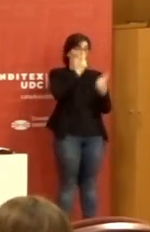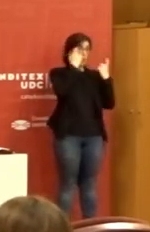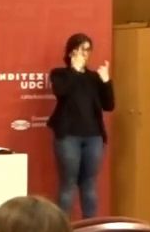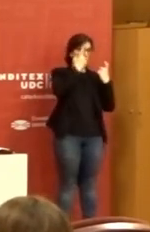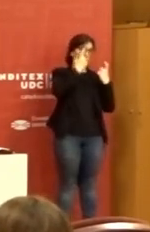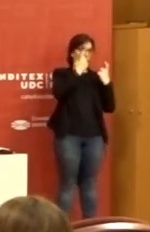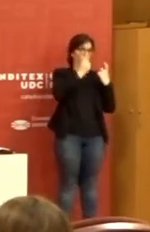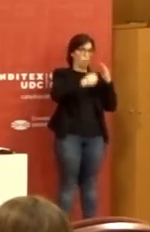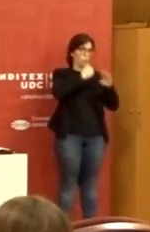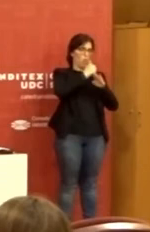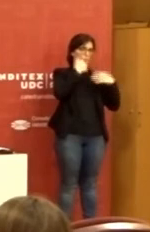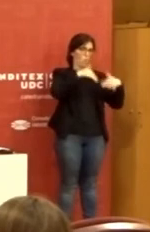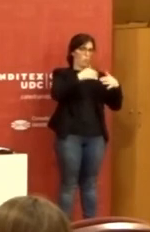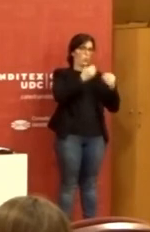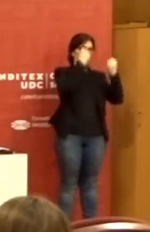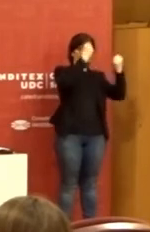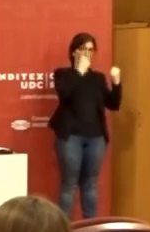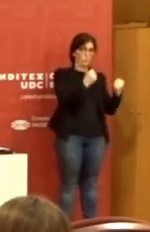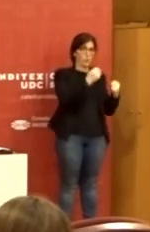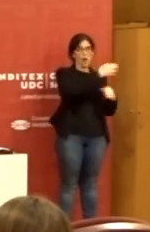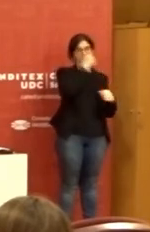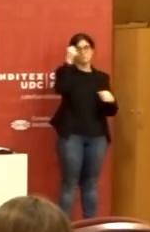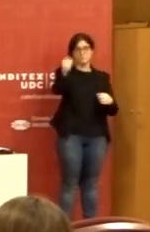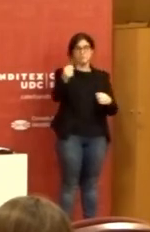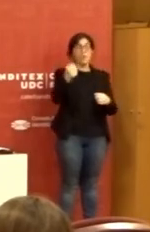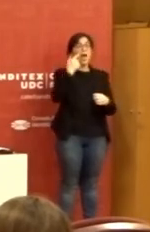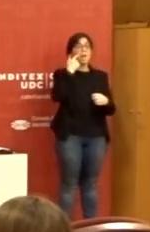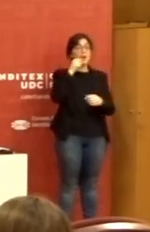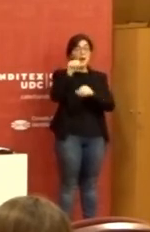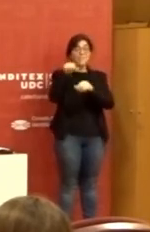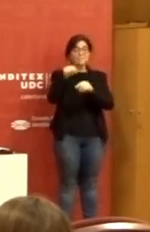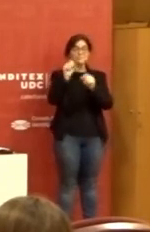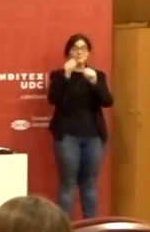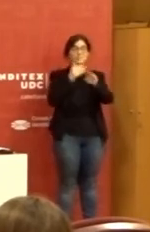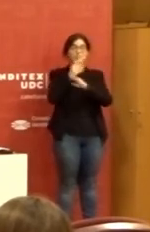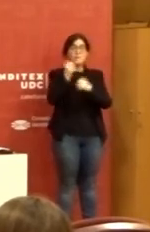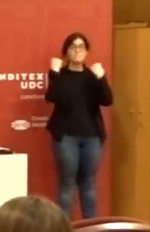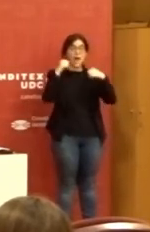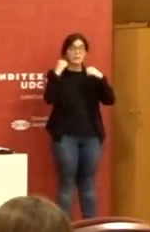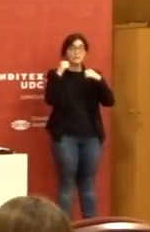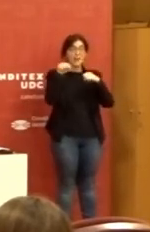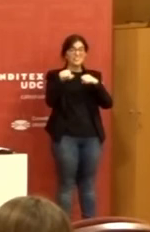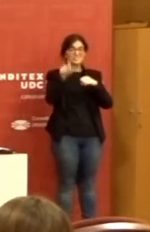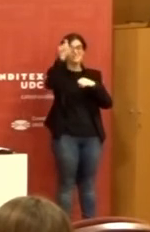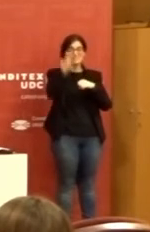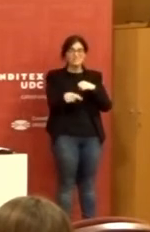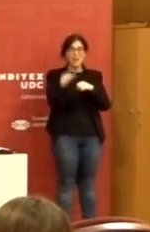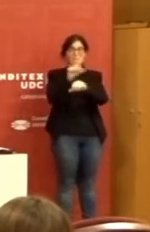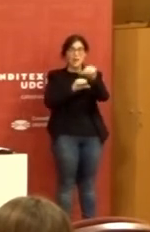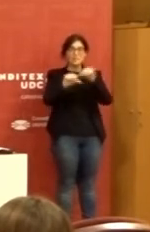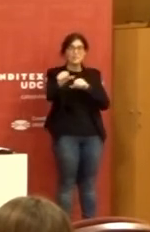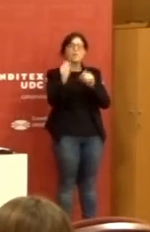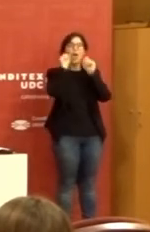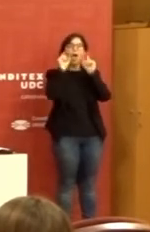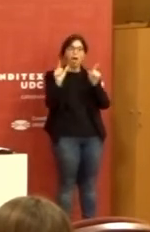alumnos, a que haga prácticas ahí. A ver si como consecuencia de eso se dan cuenta en esa empresa de que no es tan difícil y de que se puede tener